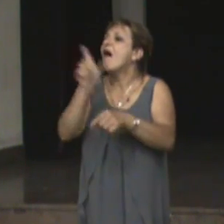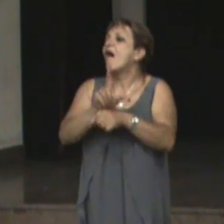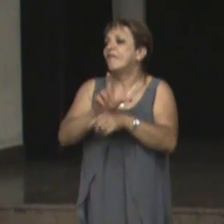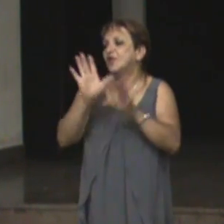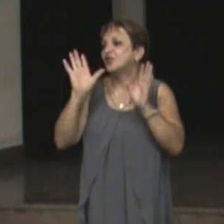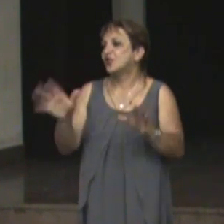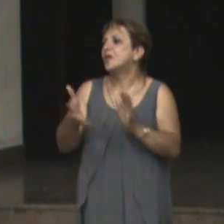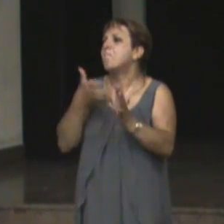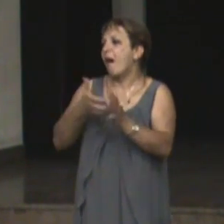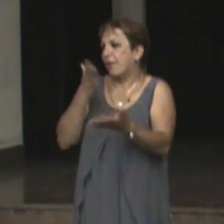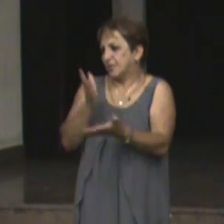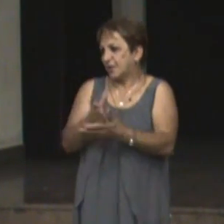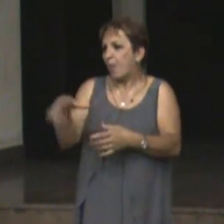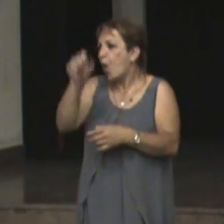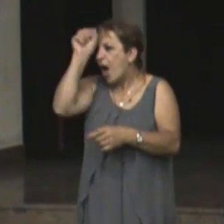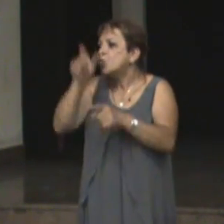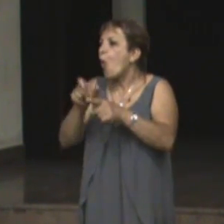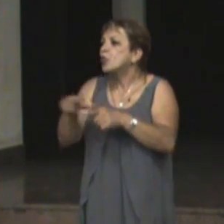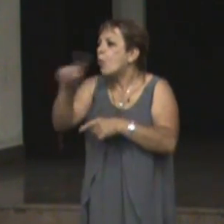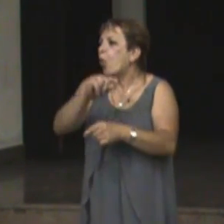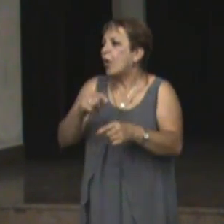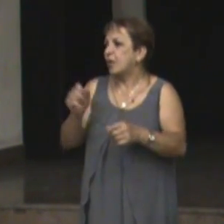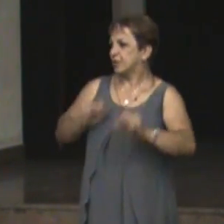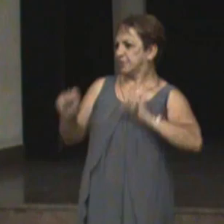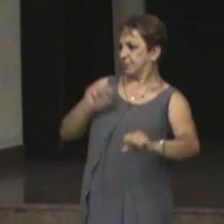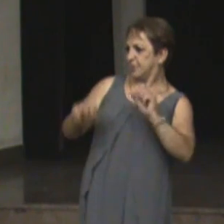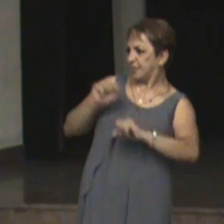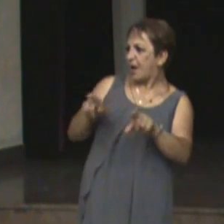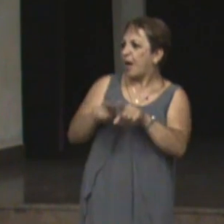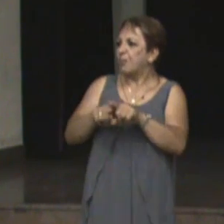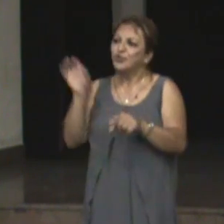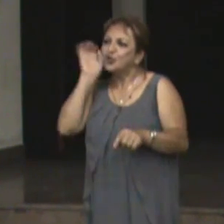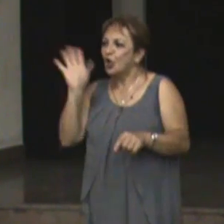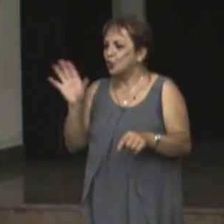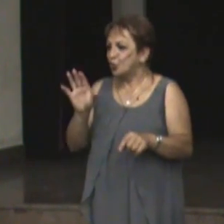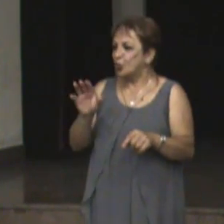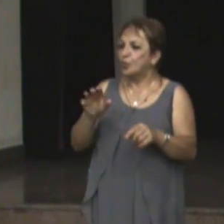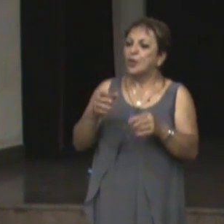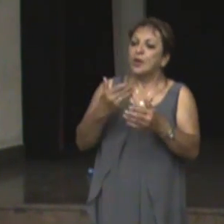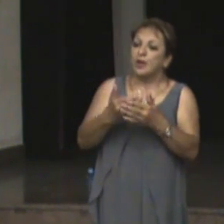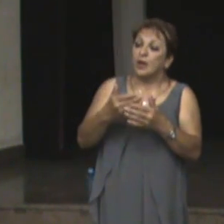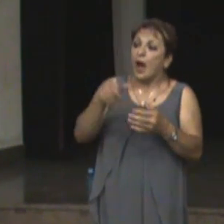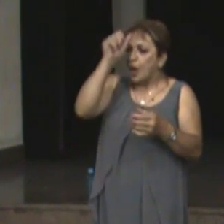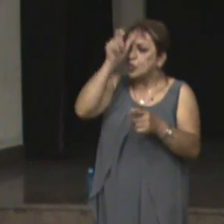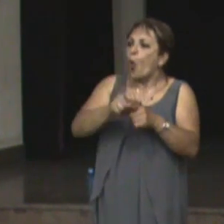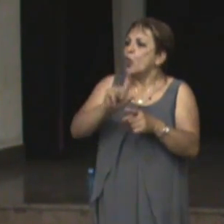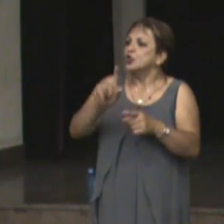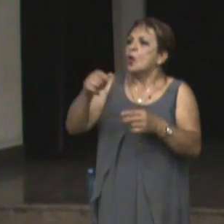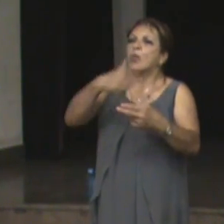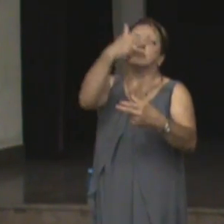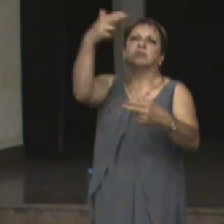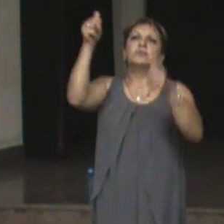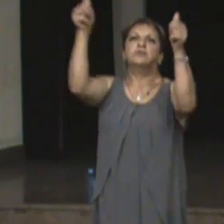խոսքի կարիք ու պակաս կա մեր կյանքում։ Որովհետև Աստծո խոսքը միայն նրա համար չի, որ ամեն տեղ լոզունգների